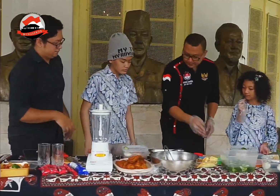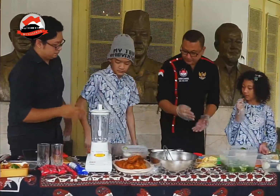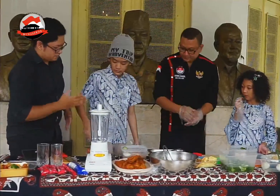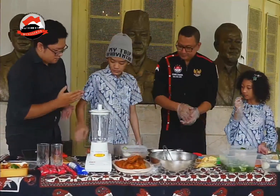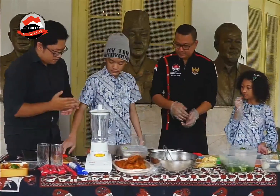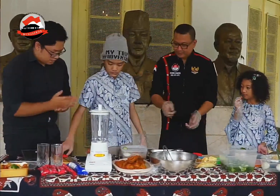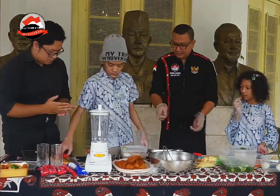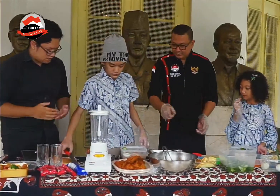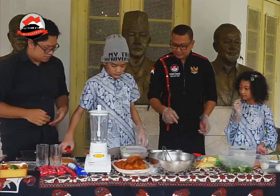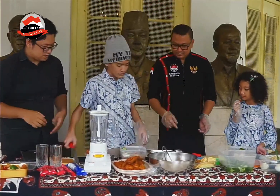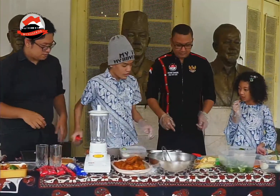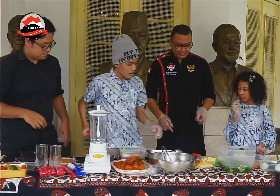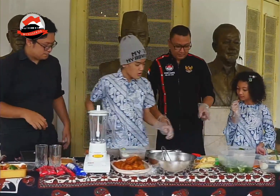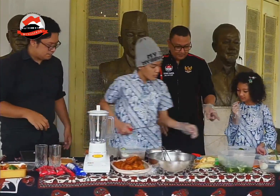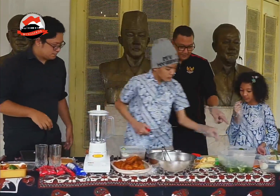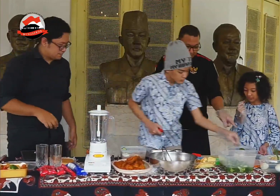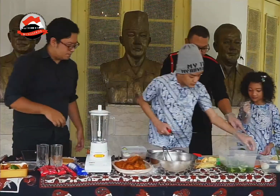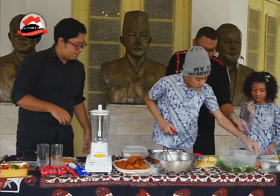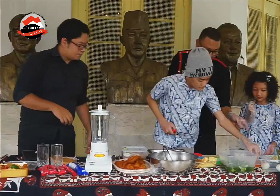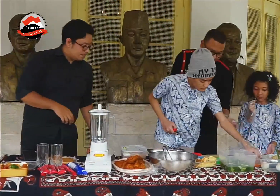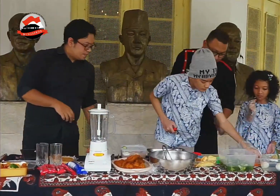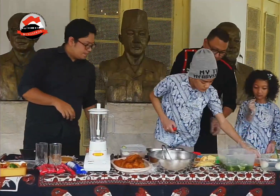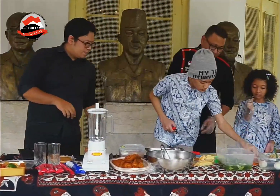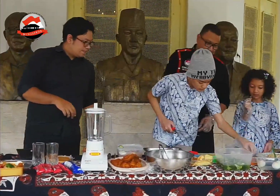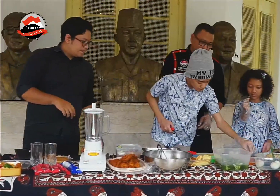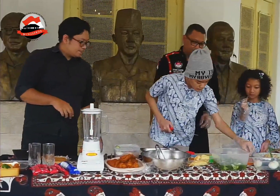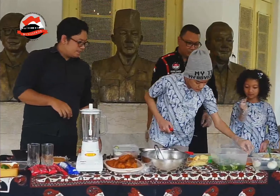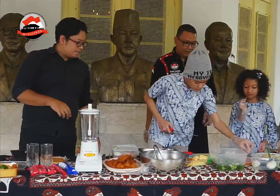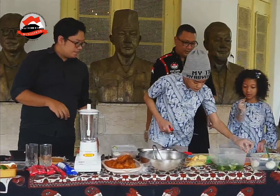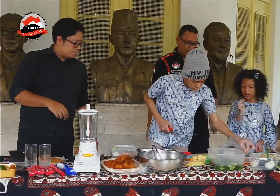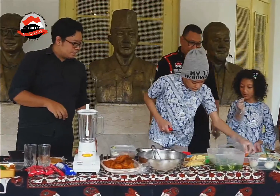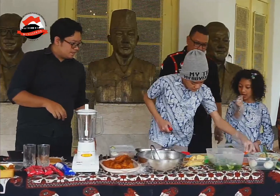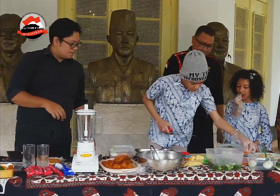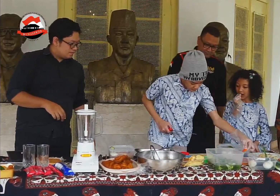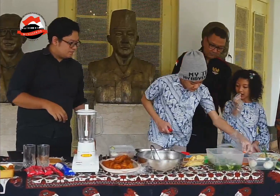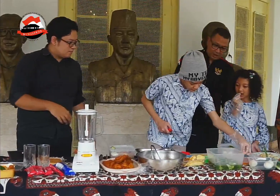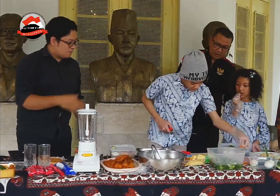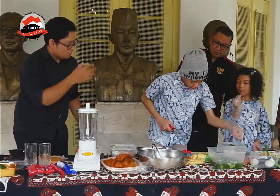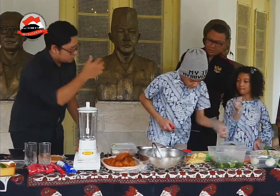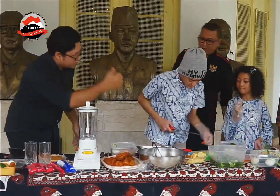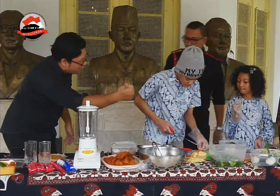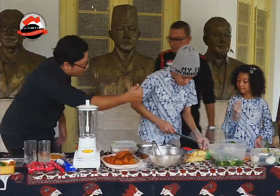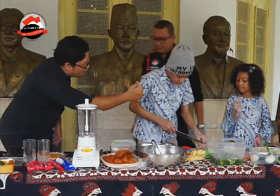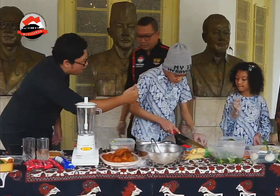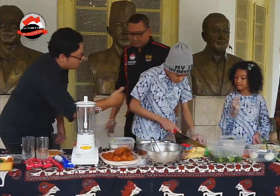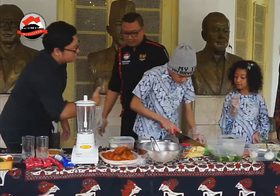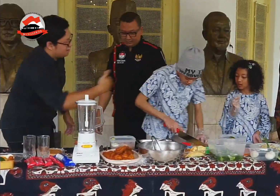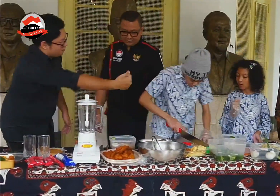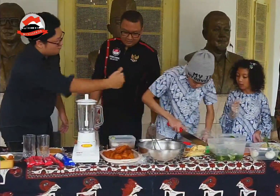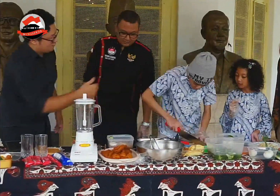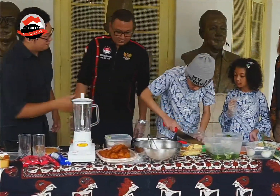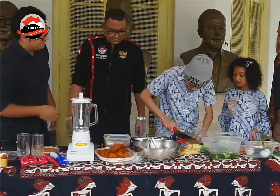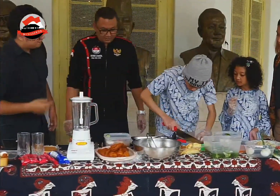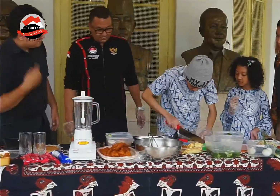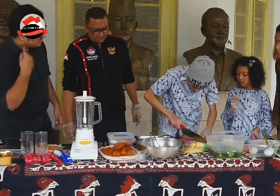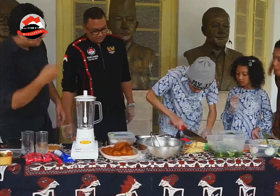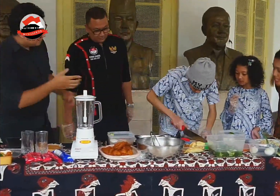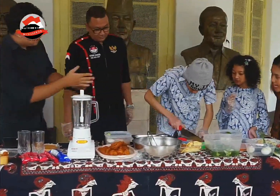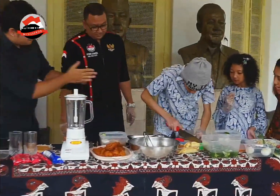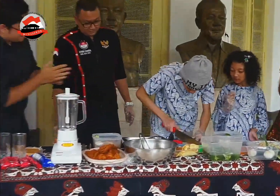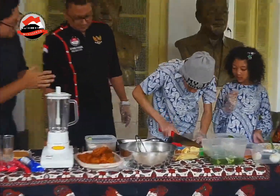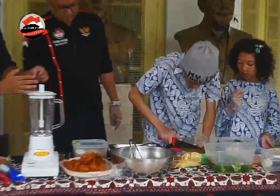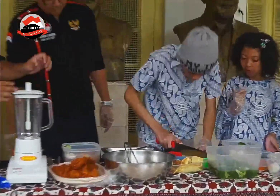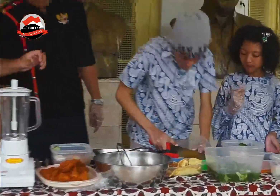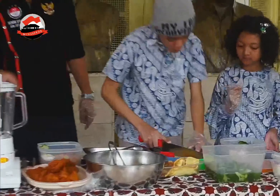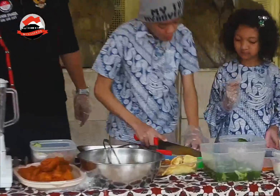potong. Bikin apa? Paul bikin kayaknya mukanya. Udah jago nih kalau jago nih. Dia. Sering bantuin di rumah mama